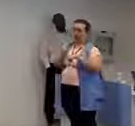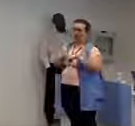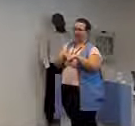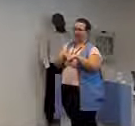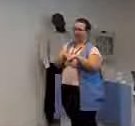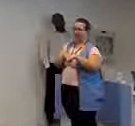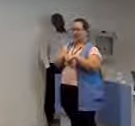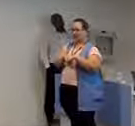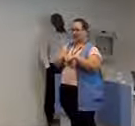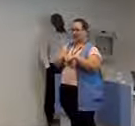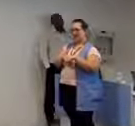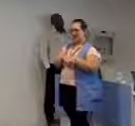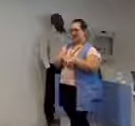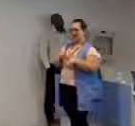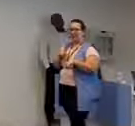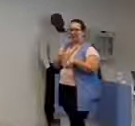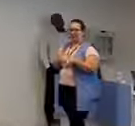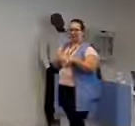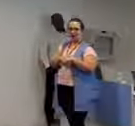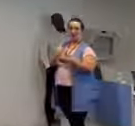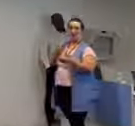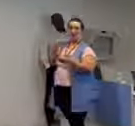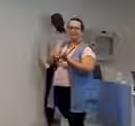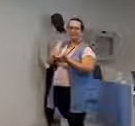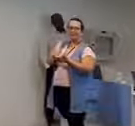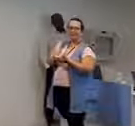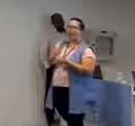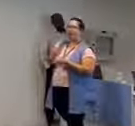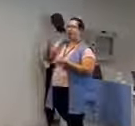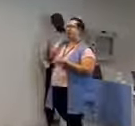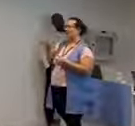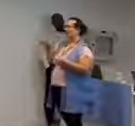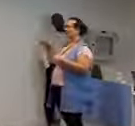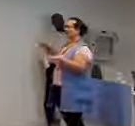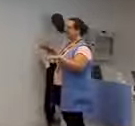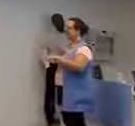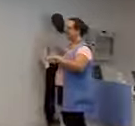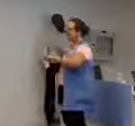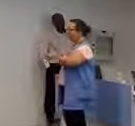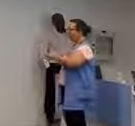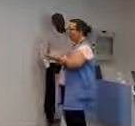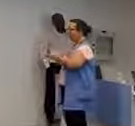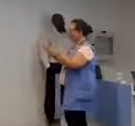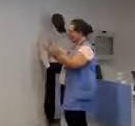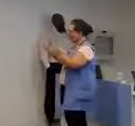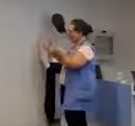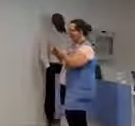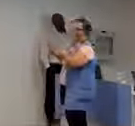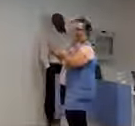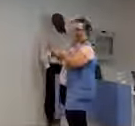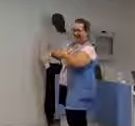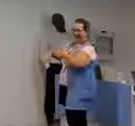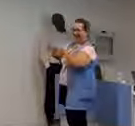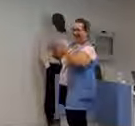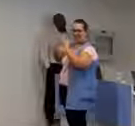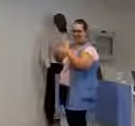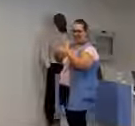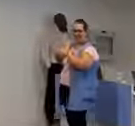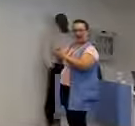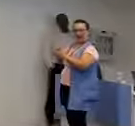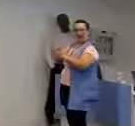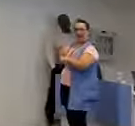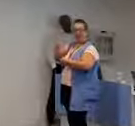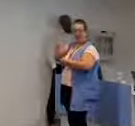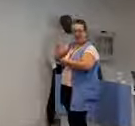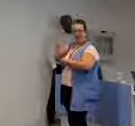Se fizesse, eles iam ver que só isso paga investimento em melhores máquinas, em melhores ferramentas, em melhores tecnologias,